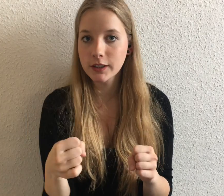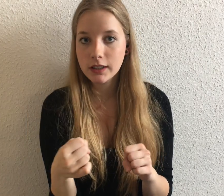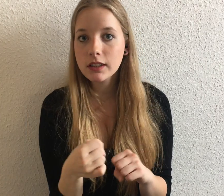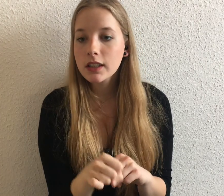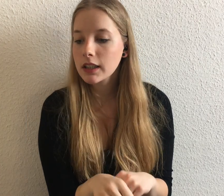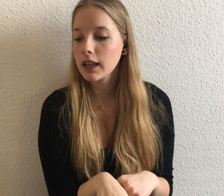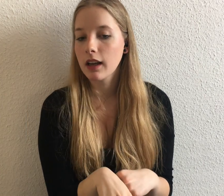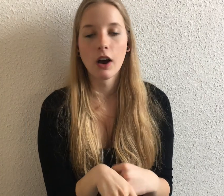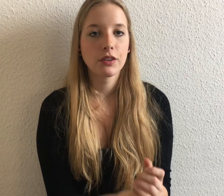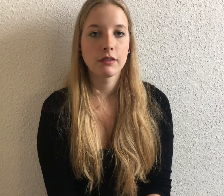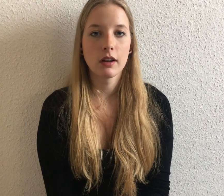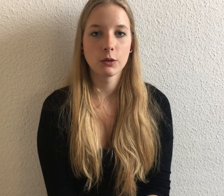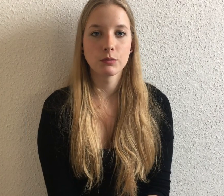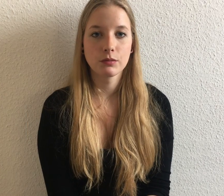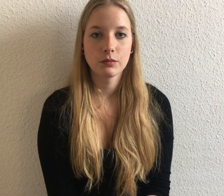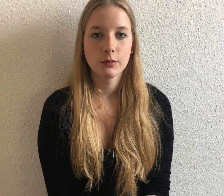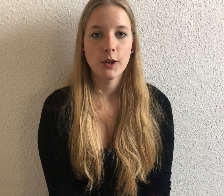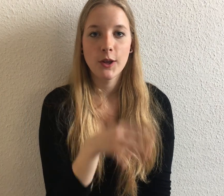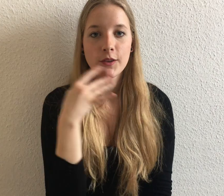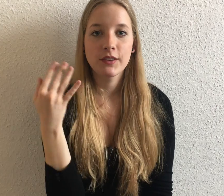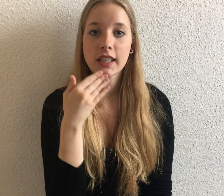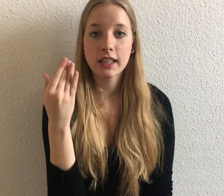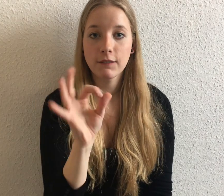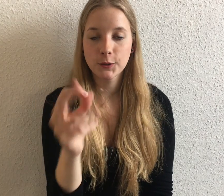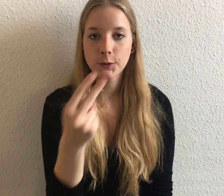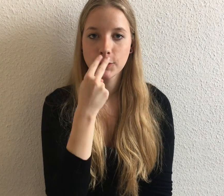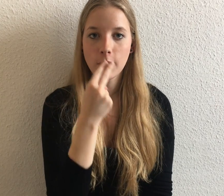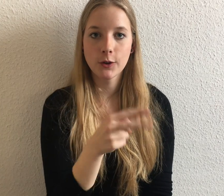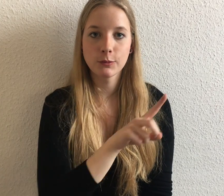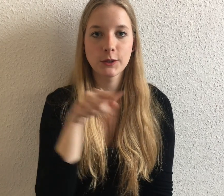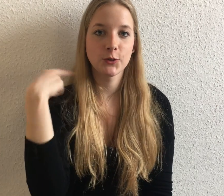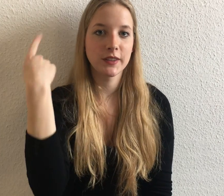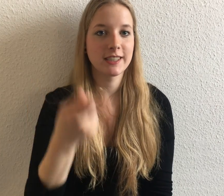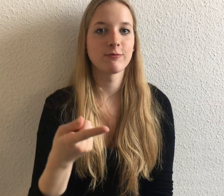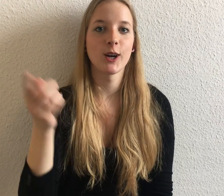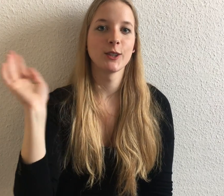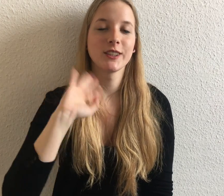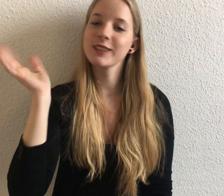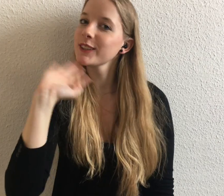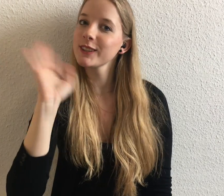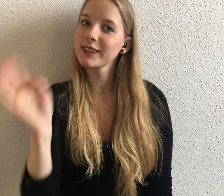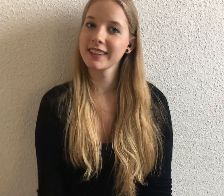könnten. Ja, auf jeden Fall vielen Dank fürs Zuschauen und bis zum nächsten Mal. Tschüss!